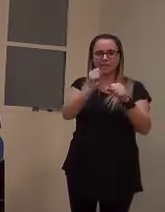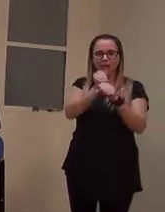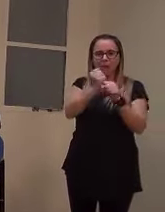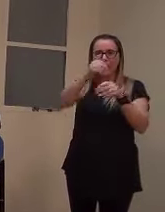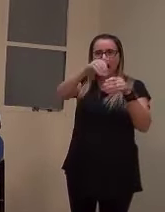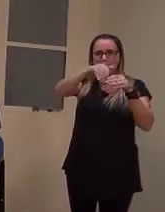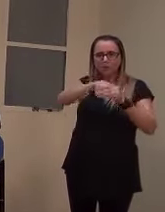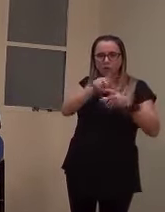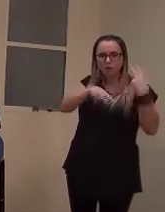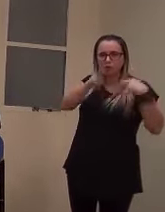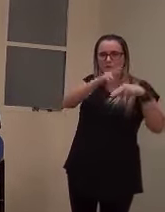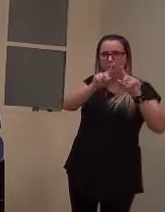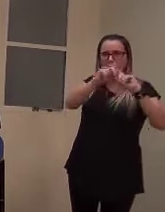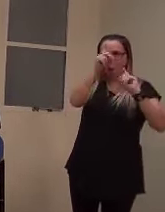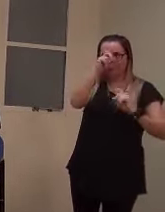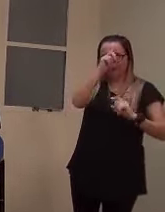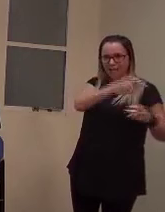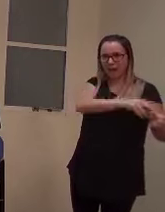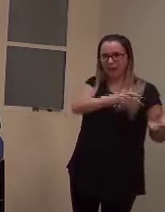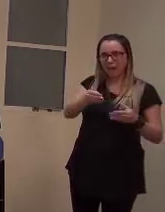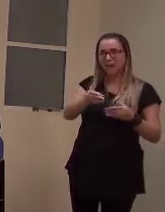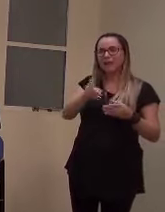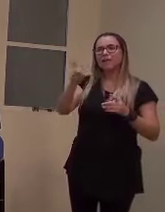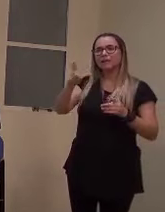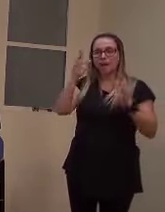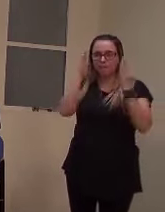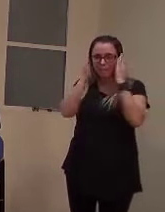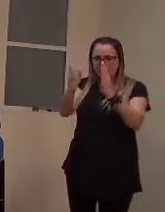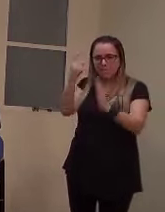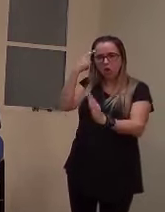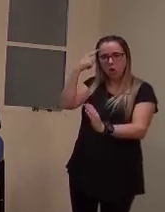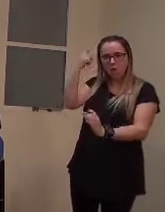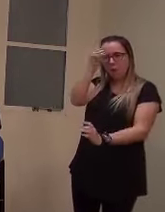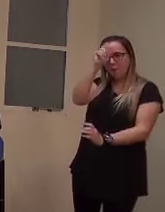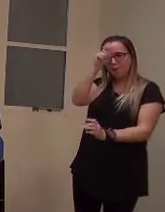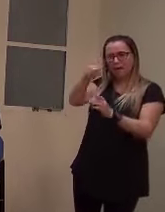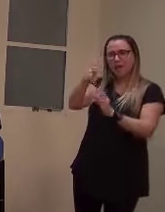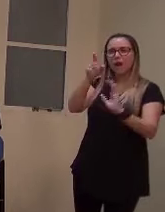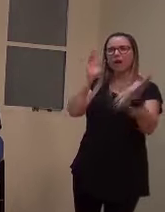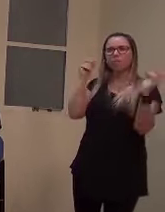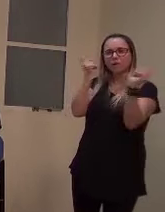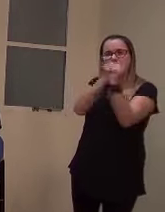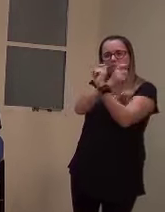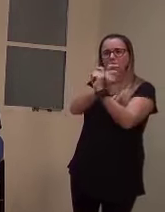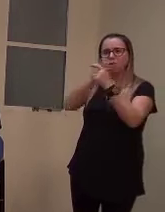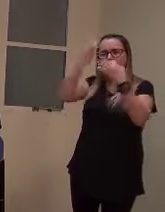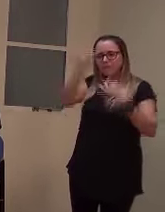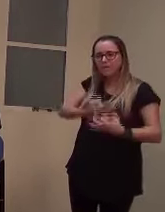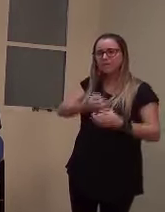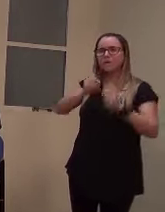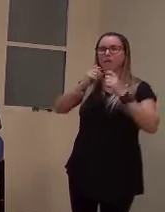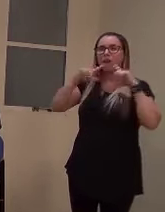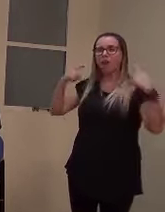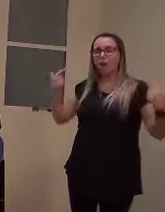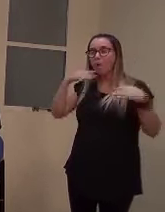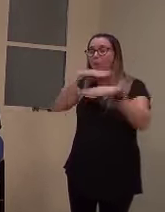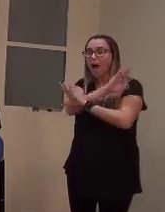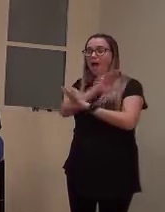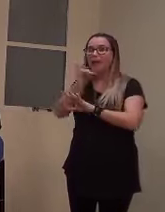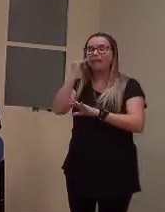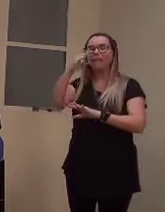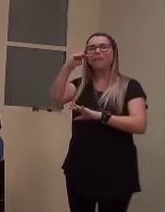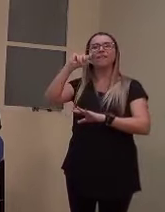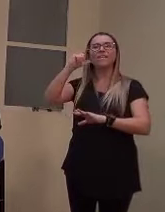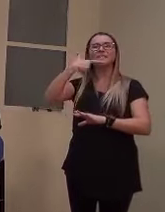se especializó en pedagogía hospitalaria trastornos específicos del lenguaje index ya el dax organizó